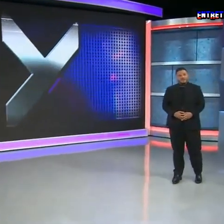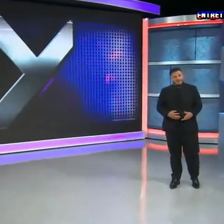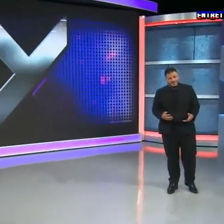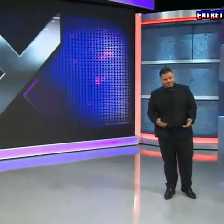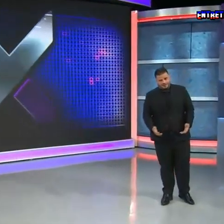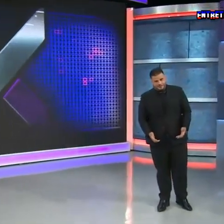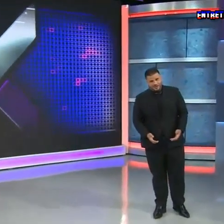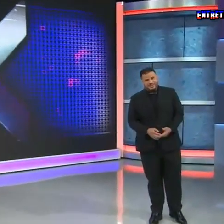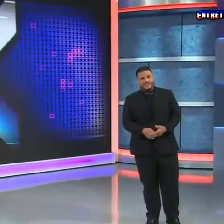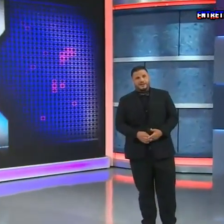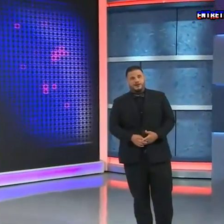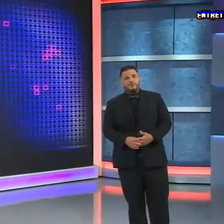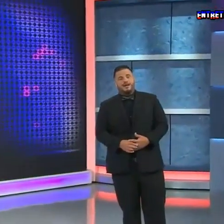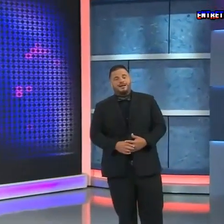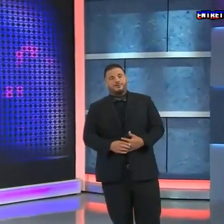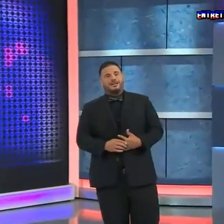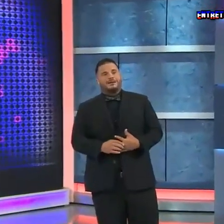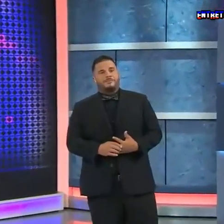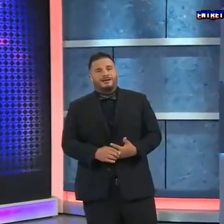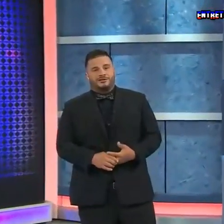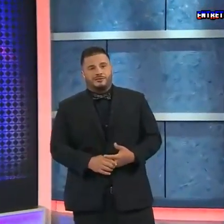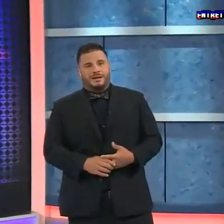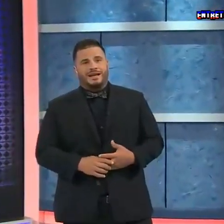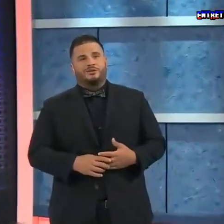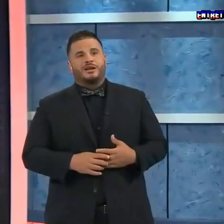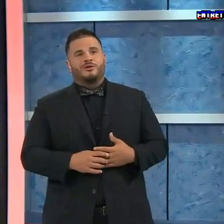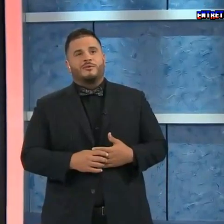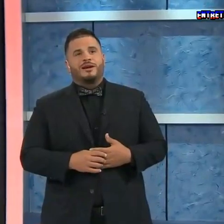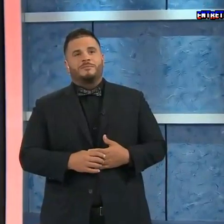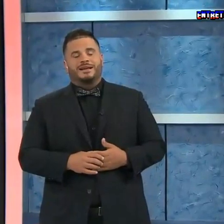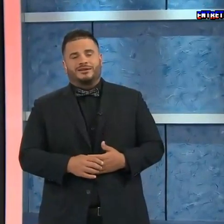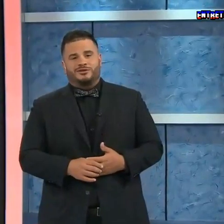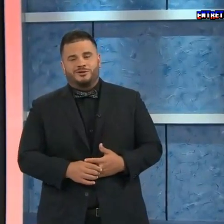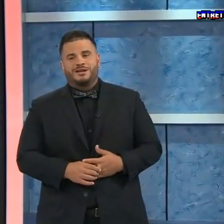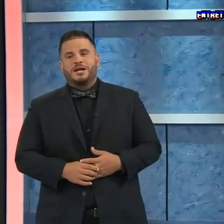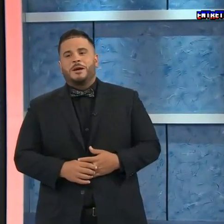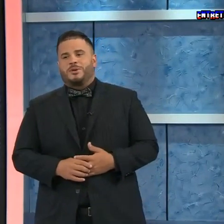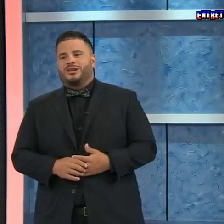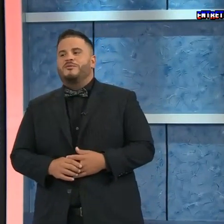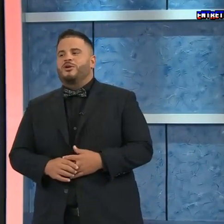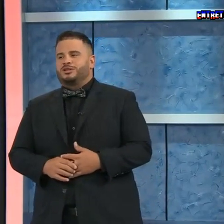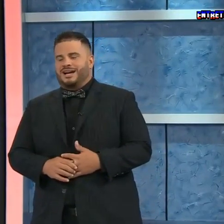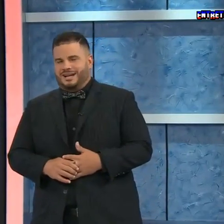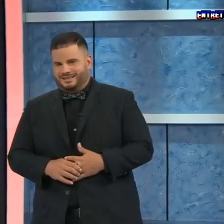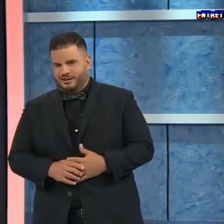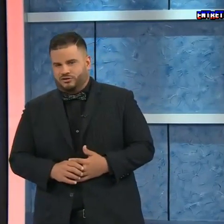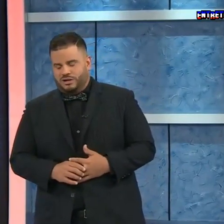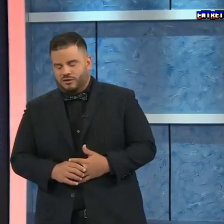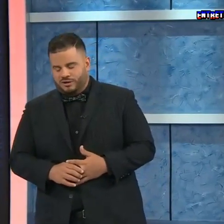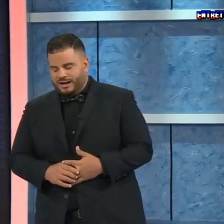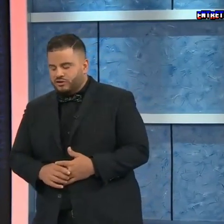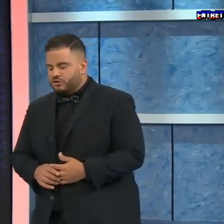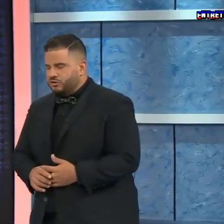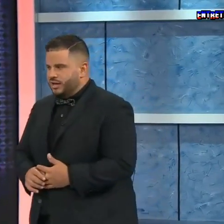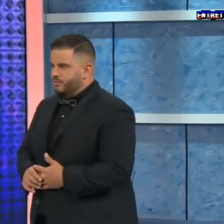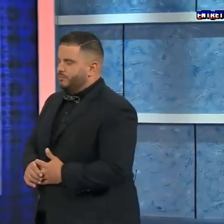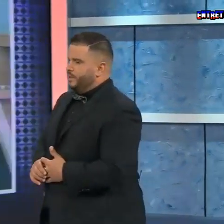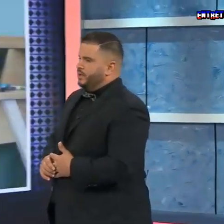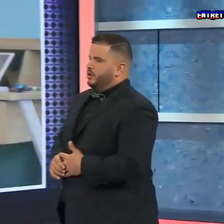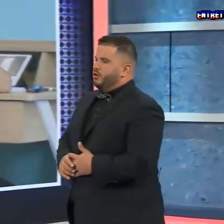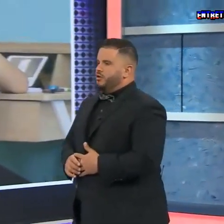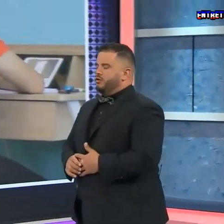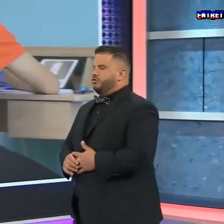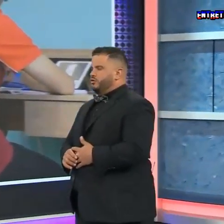agencias que no las vamos a tirar ahora porque queremos darle el espacio para que nos den una buena explicación, pero tenemos otras agencias, no son las únicas. Nosotros